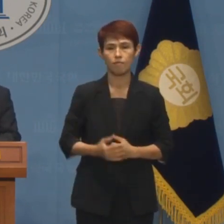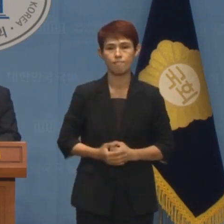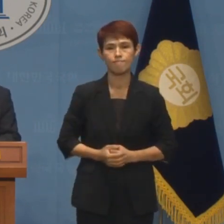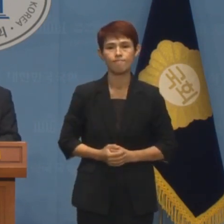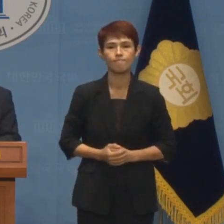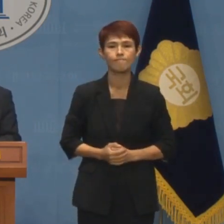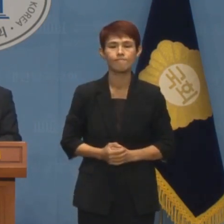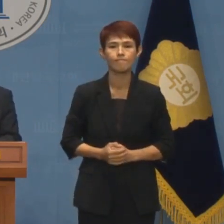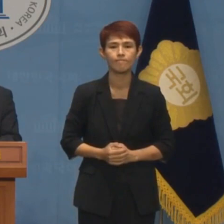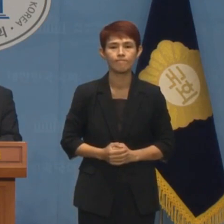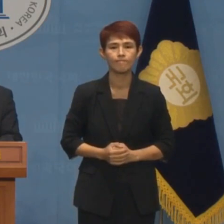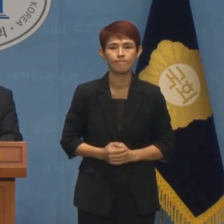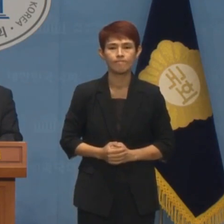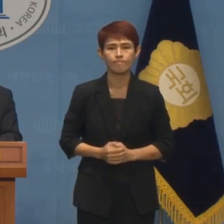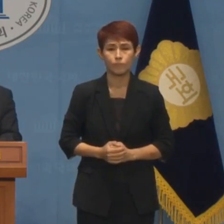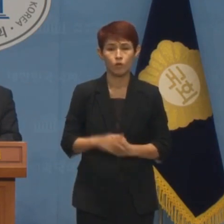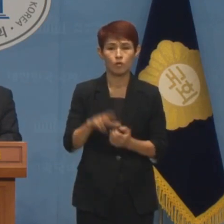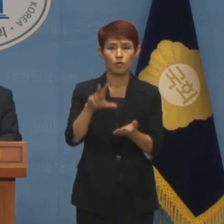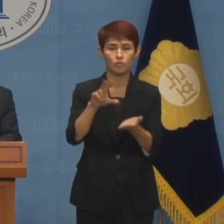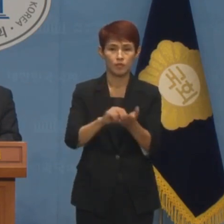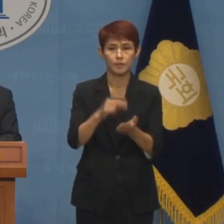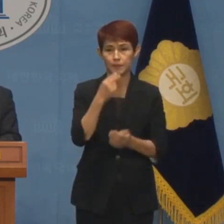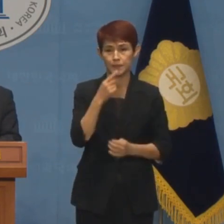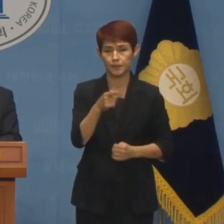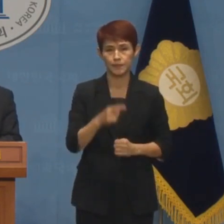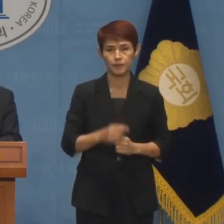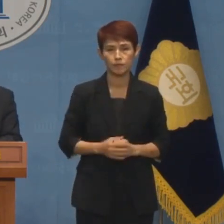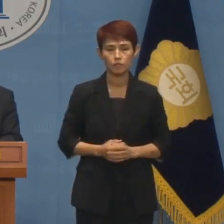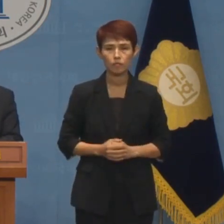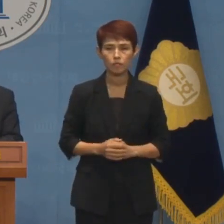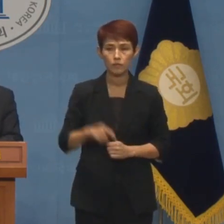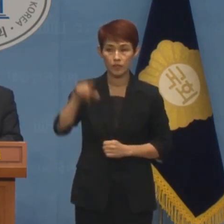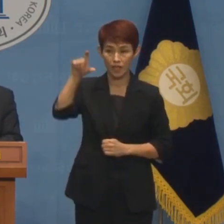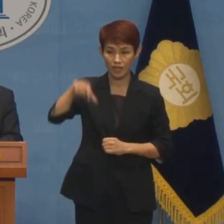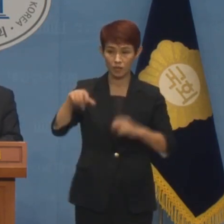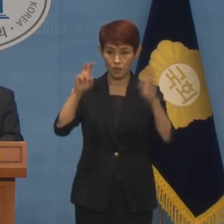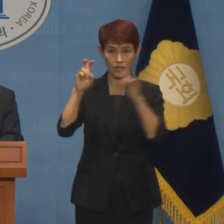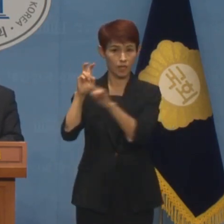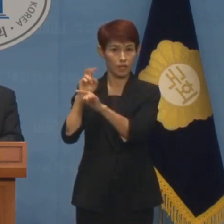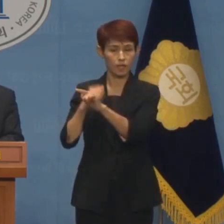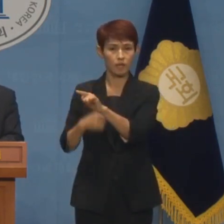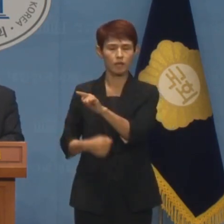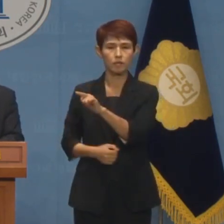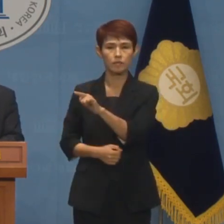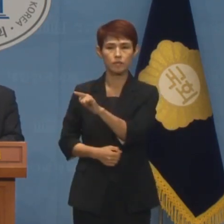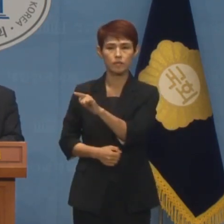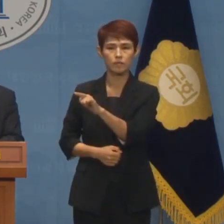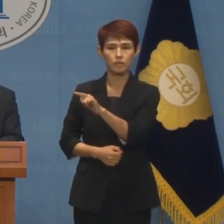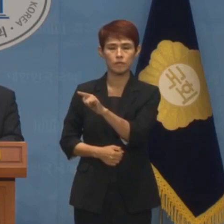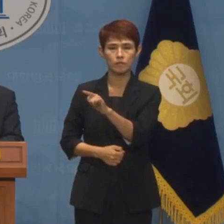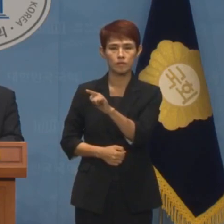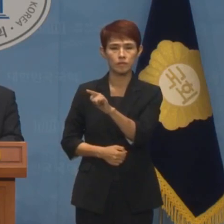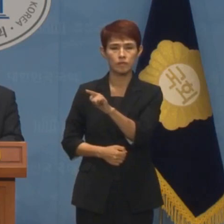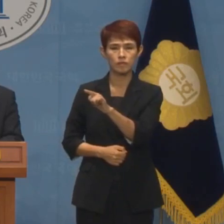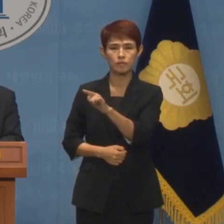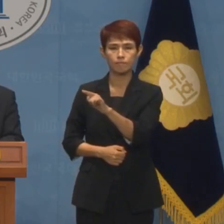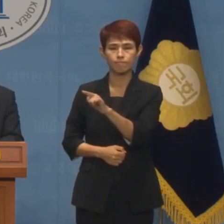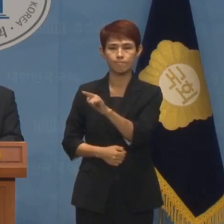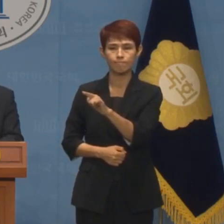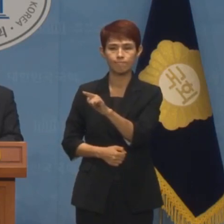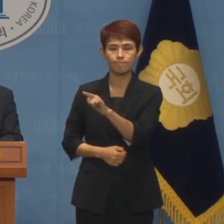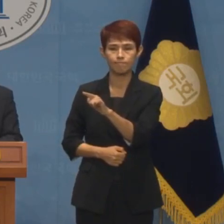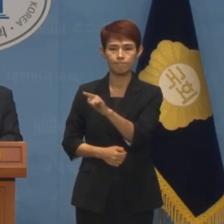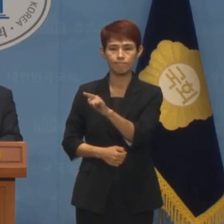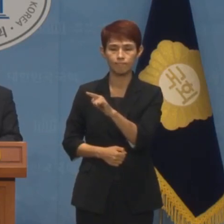그래서 여기에서는 이제 큰 문제가 안 생기는 거예요. 특히 여기에서 카드사는 온라인 쇼핑점에 있어서의